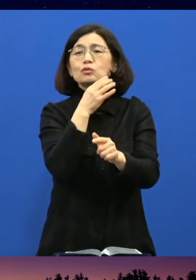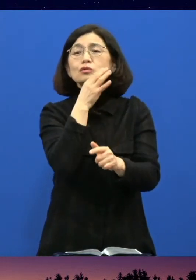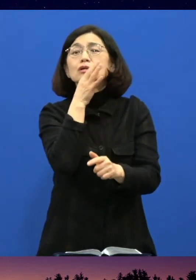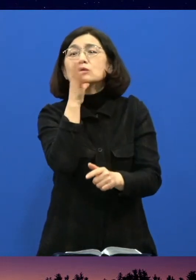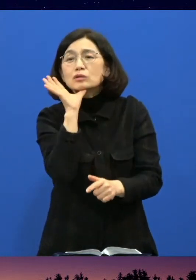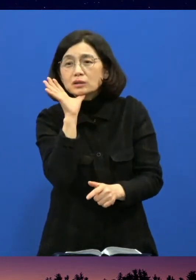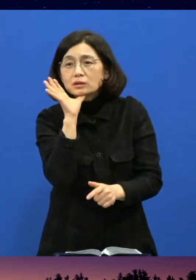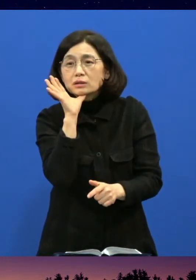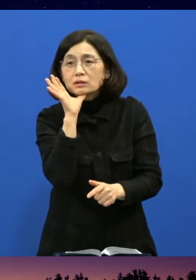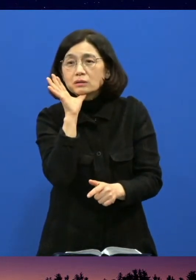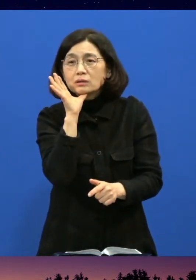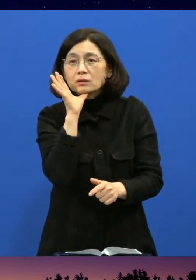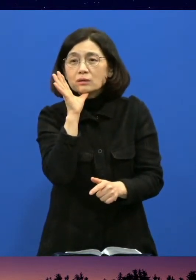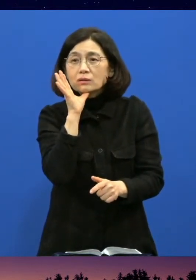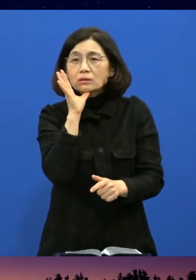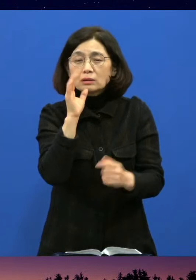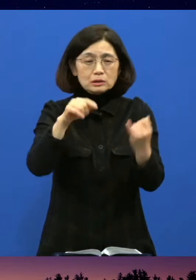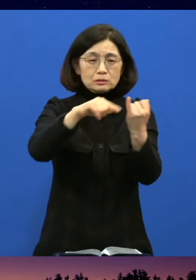기다리는 거예요. 기다리는 거.